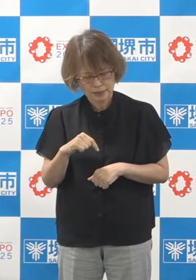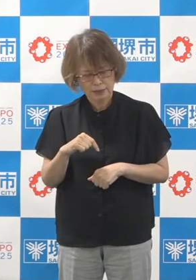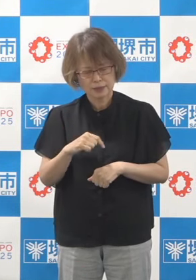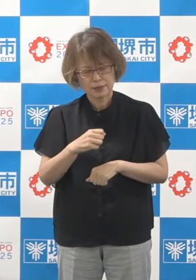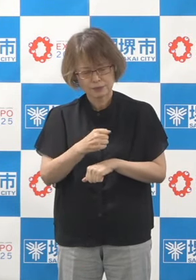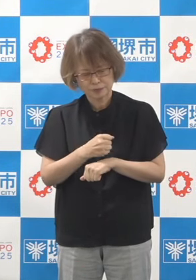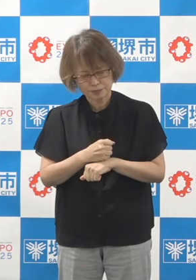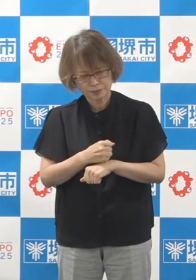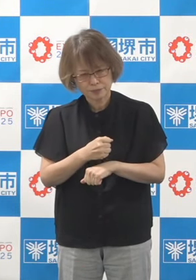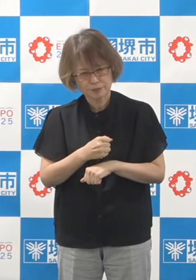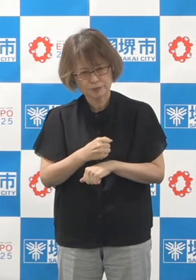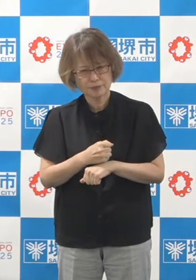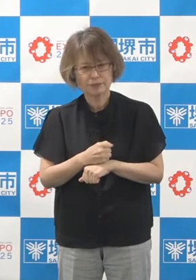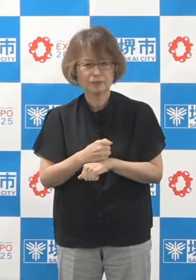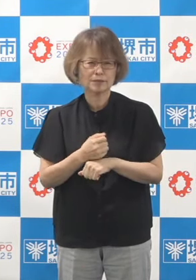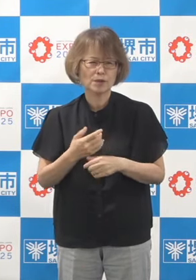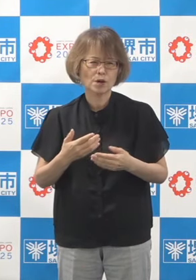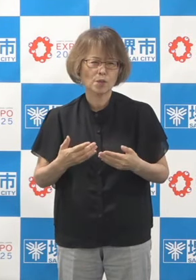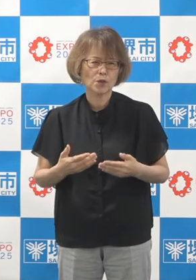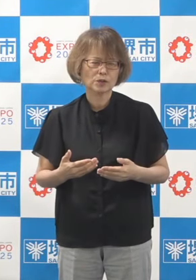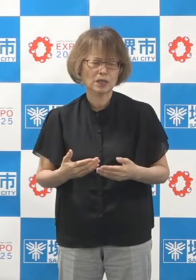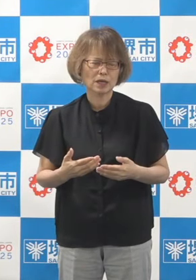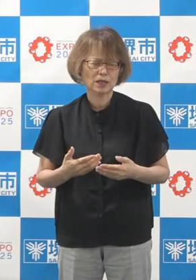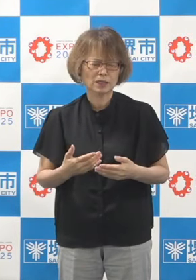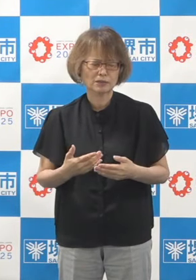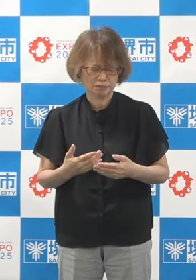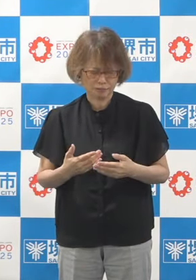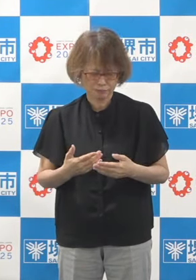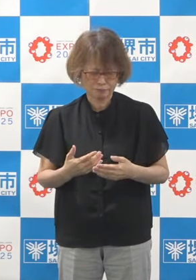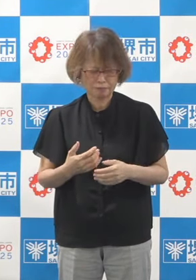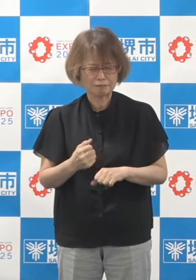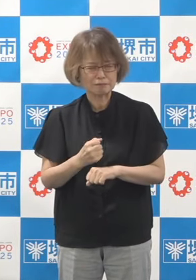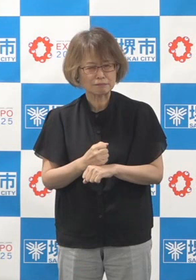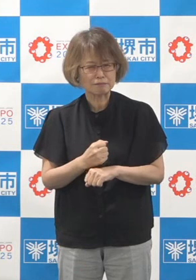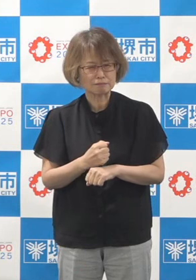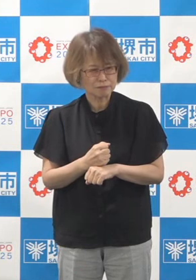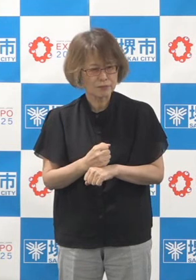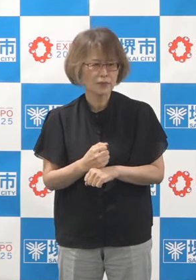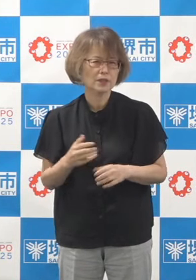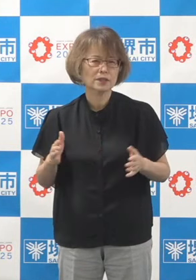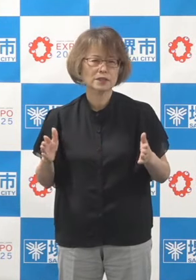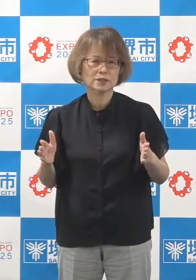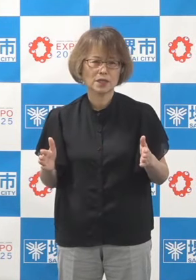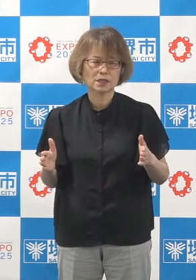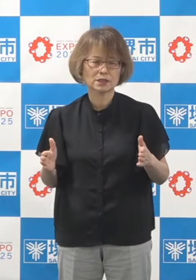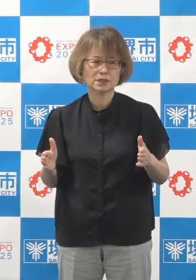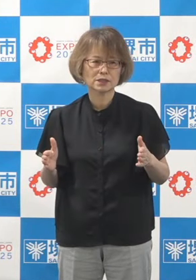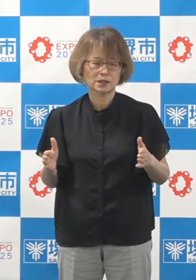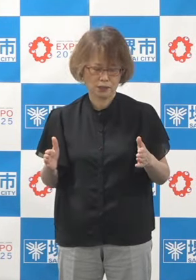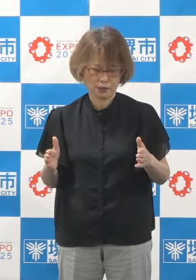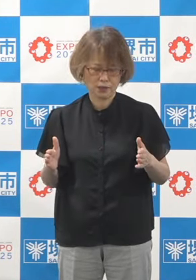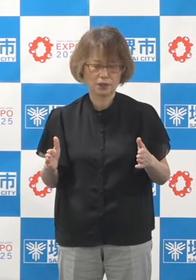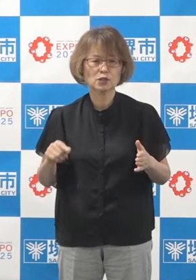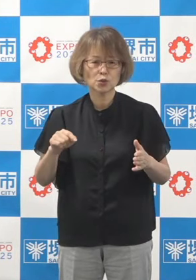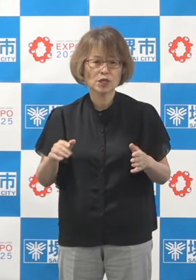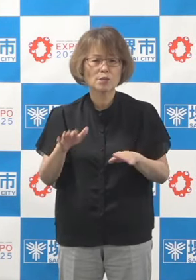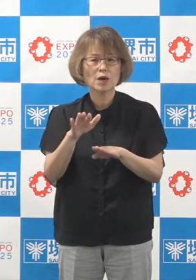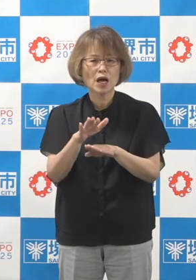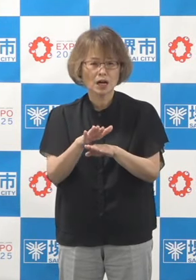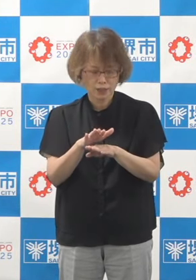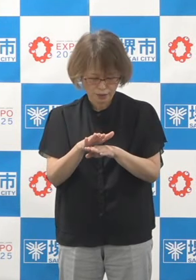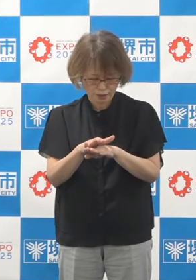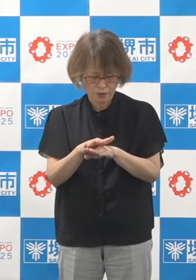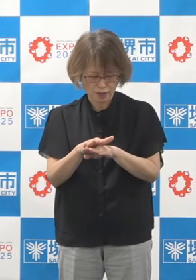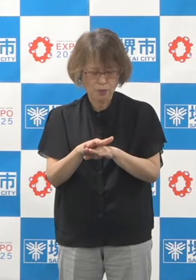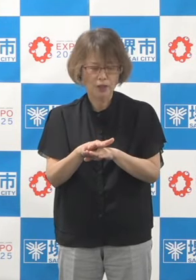い、本当困難な時代を過ごされた方が多いということも合わせて経験でした